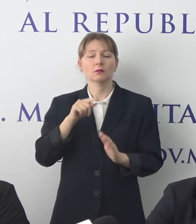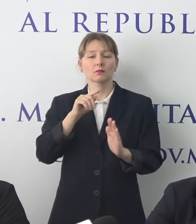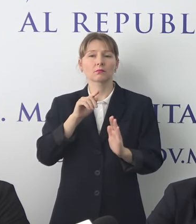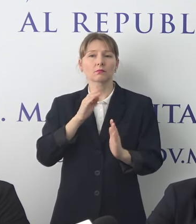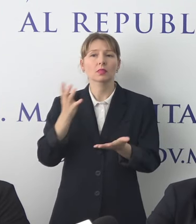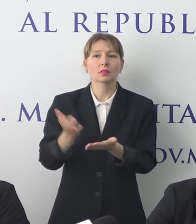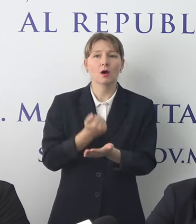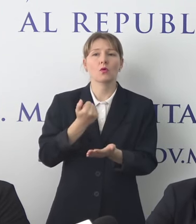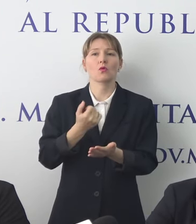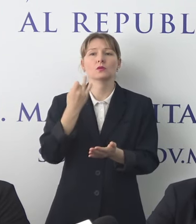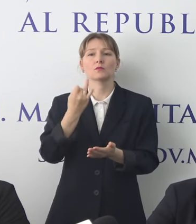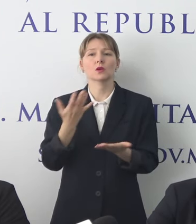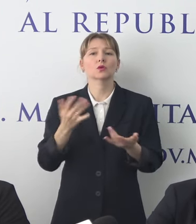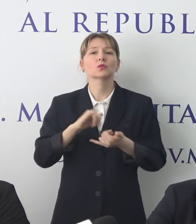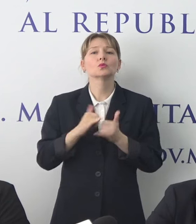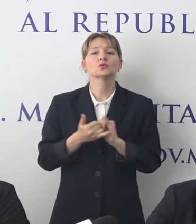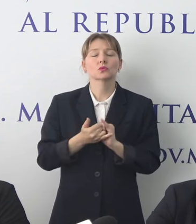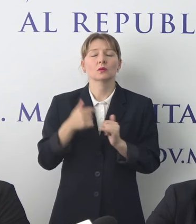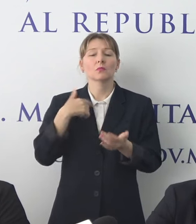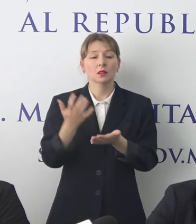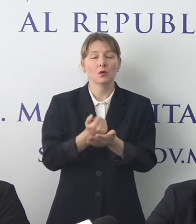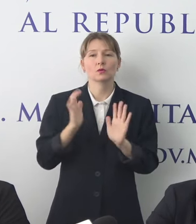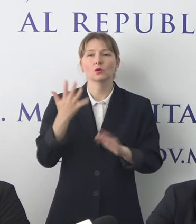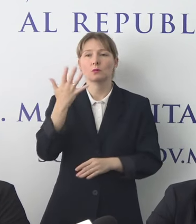caz, sărăcia copiilor cu doar 5%.